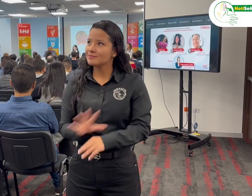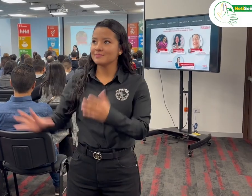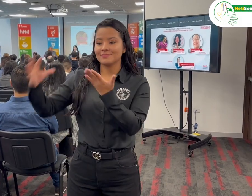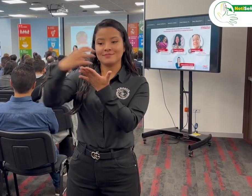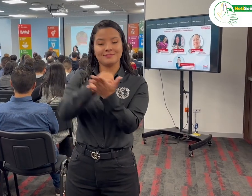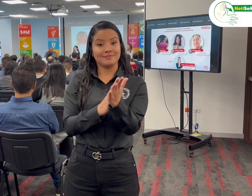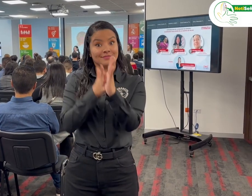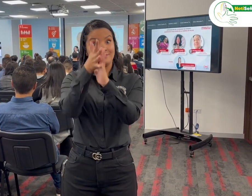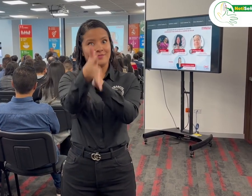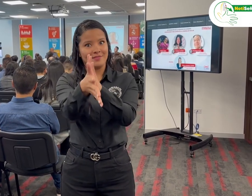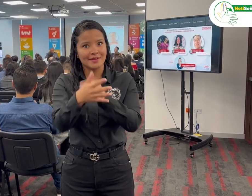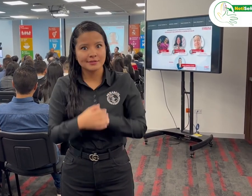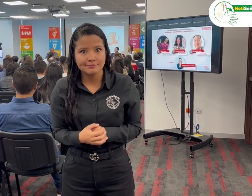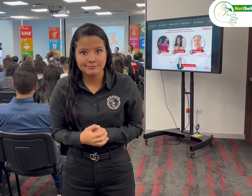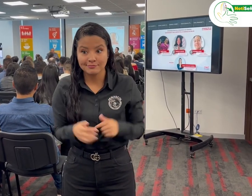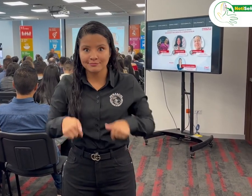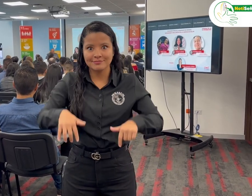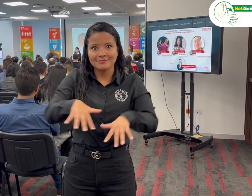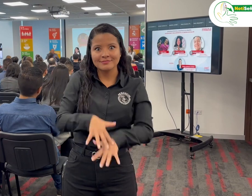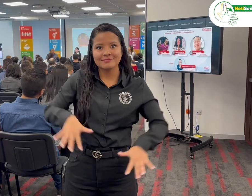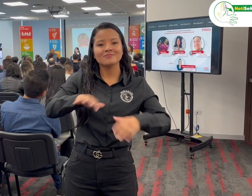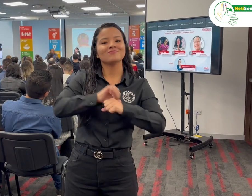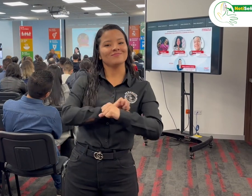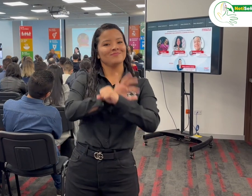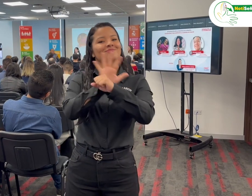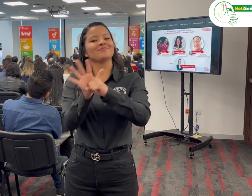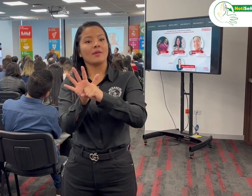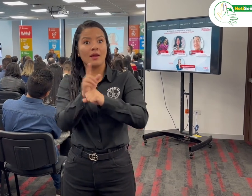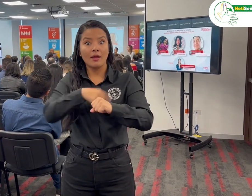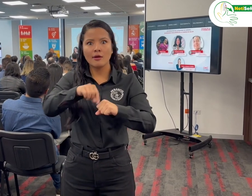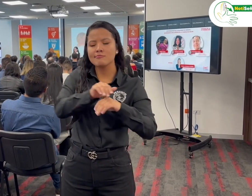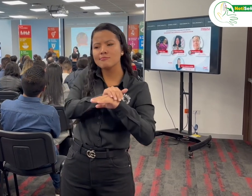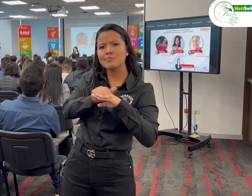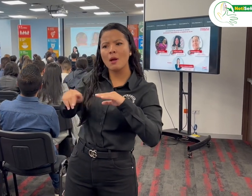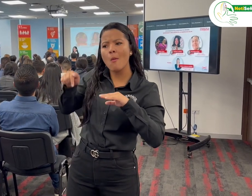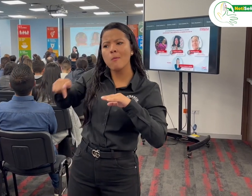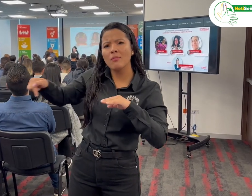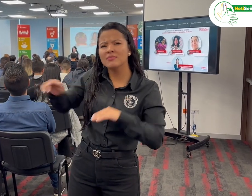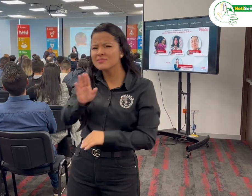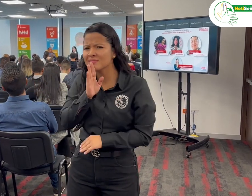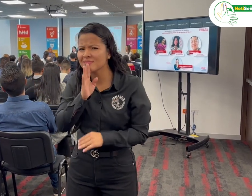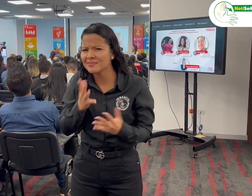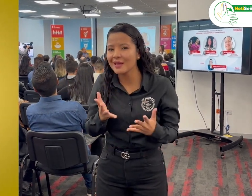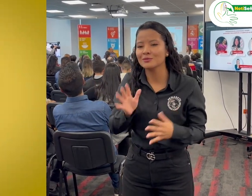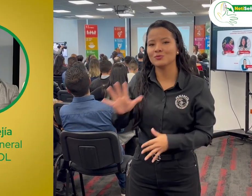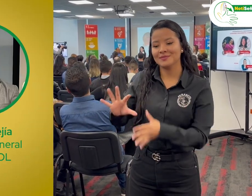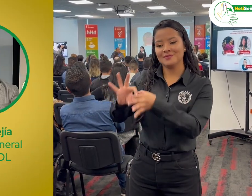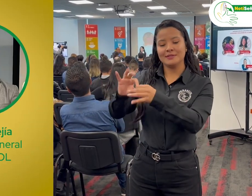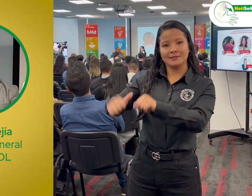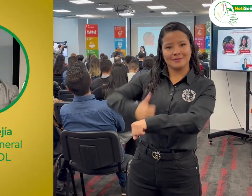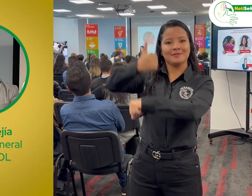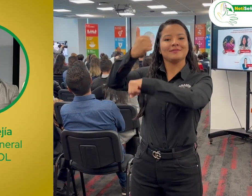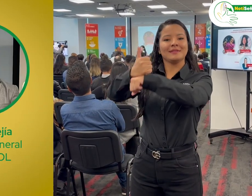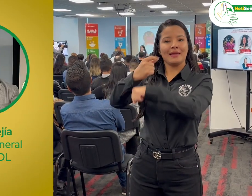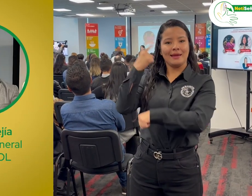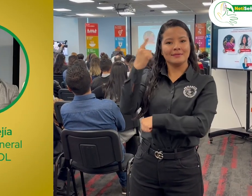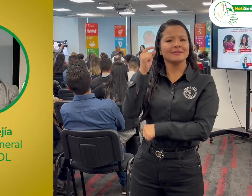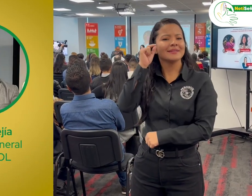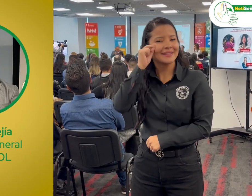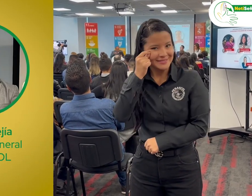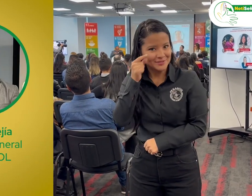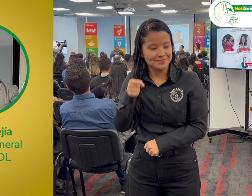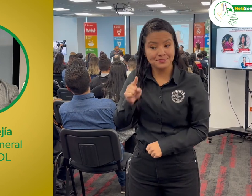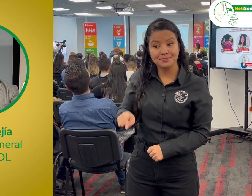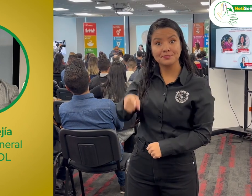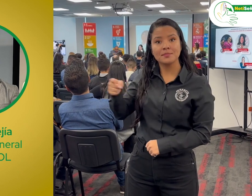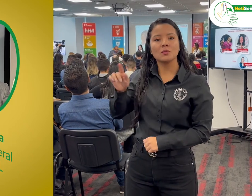Les contamos de lo que ocurre en Colombia. Estamos en las instalaciones de Claro. Ellos han hecho la invitación a varias entidades. Por